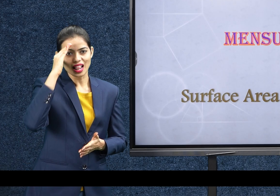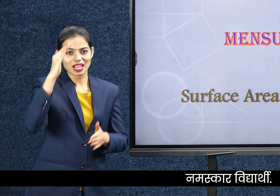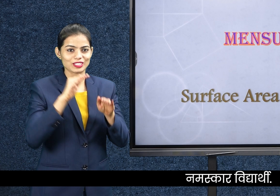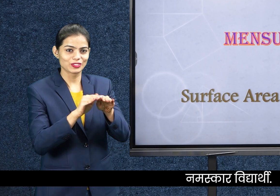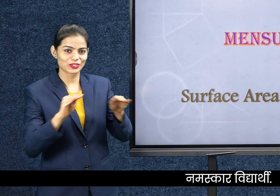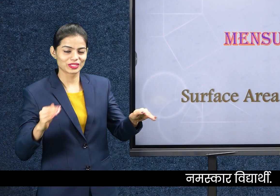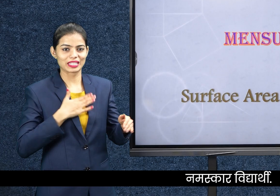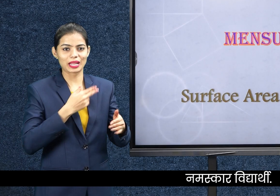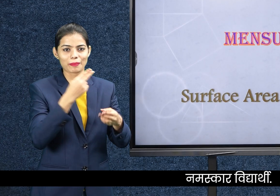नमस्कार विद्यार्थी.